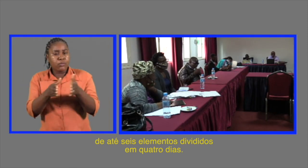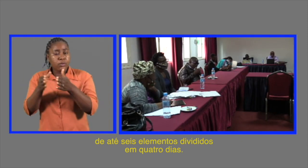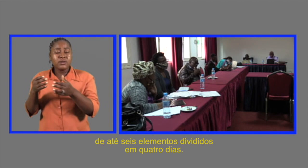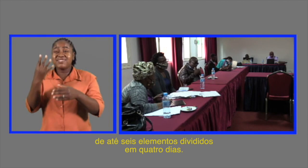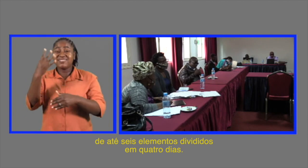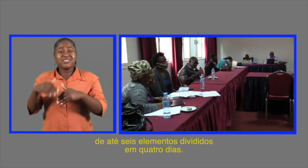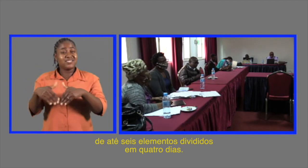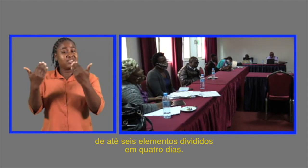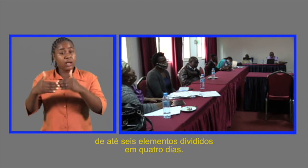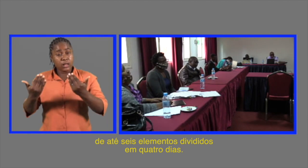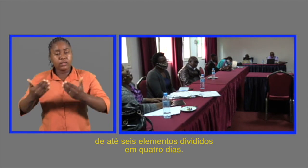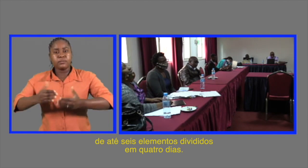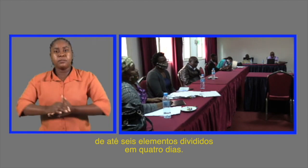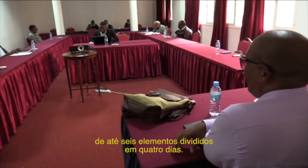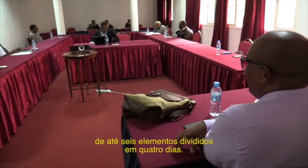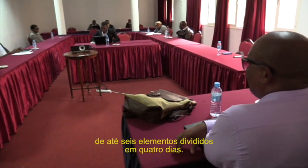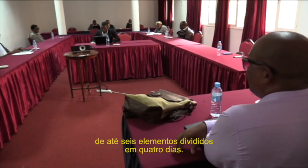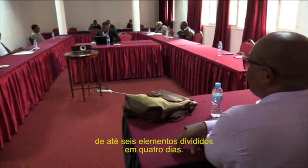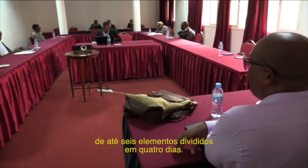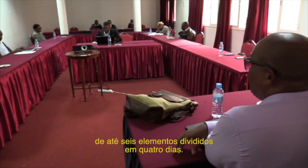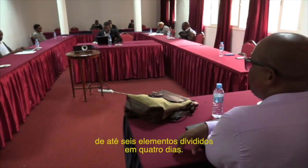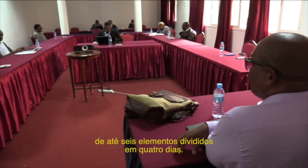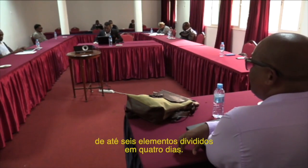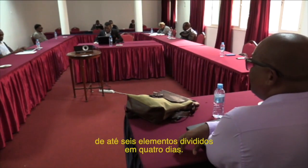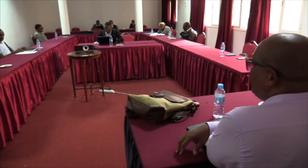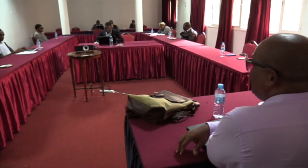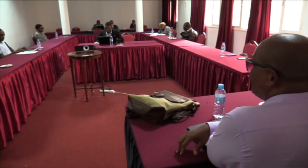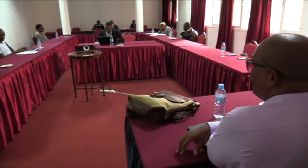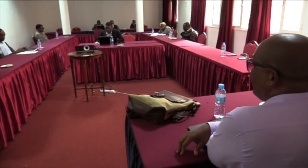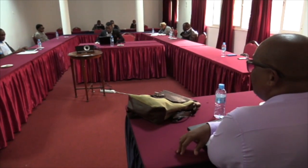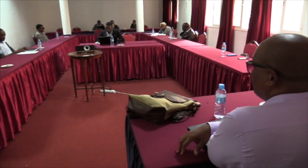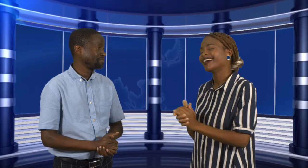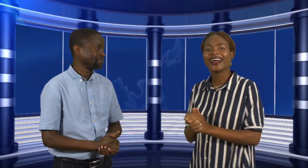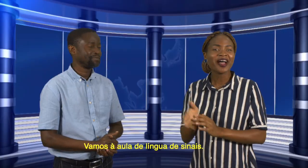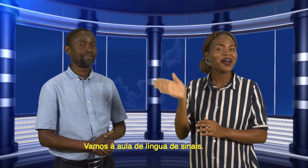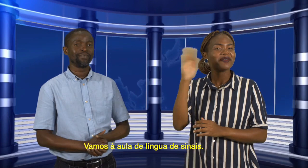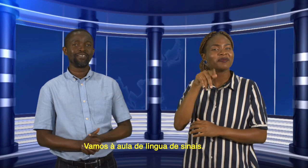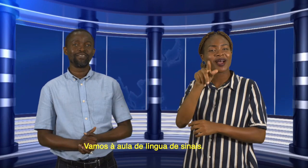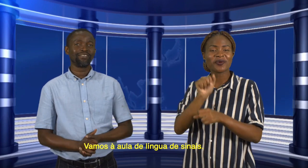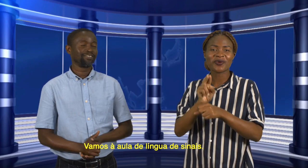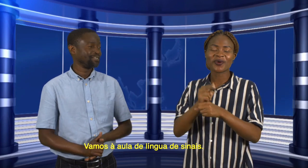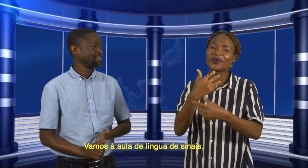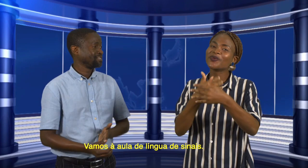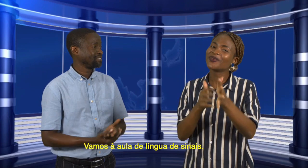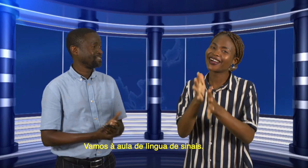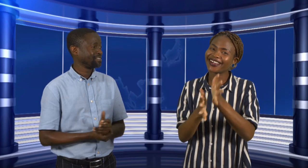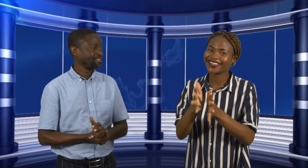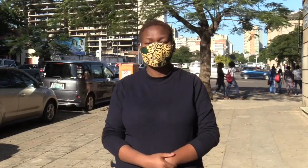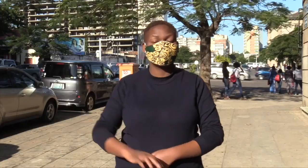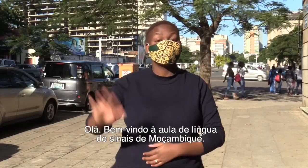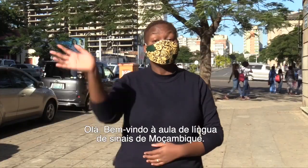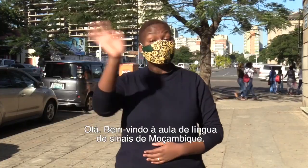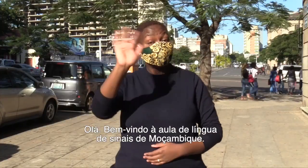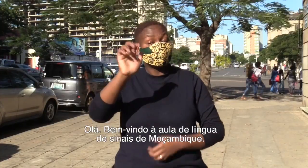de até seis elementos divididos em quatro dias vamos à aula de língua de sinais